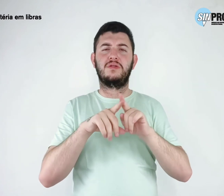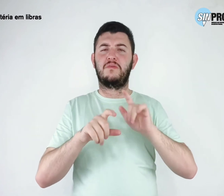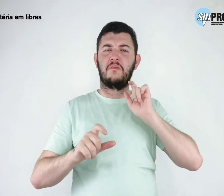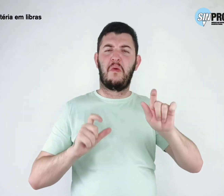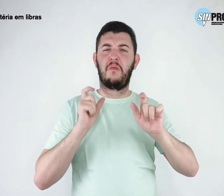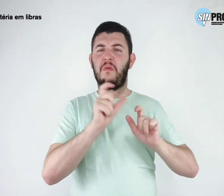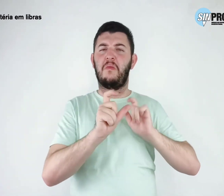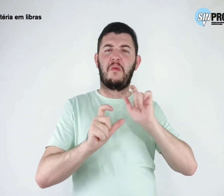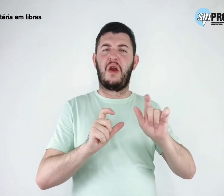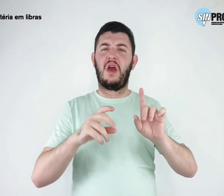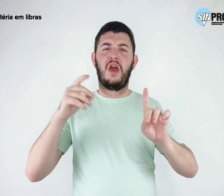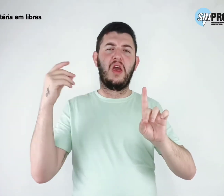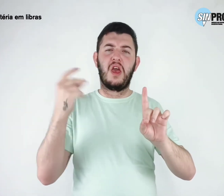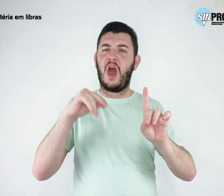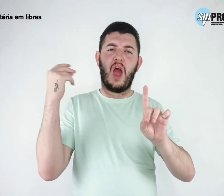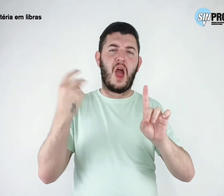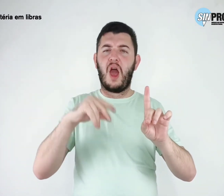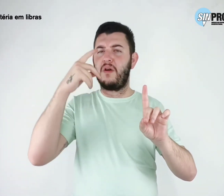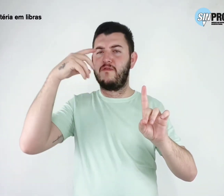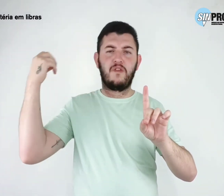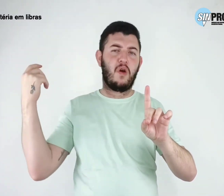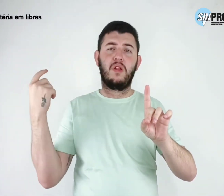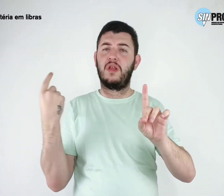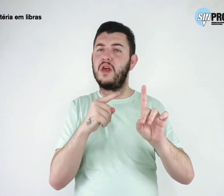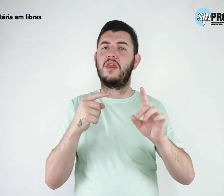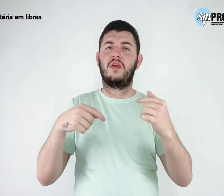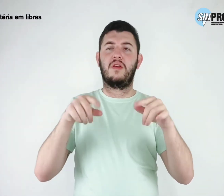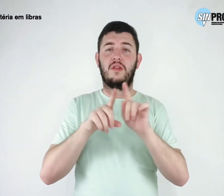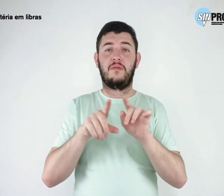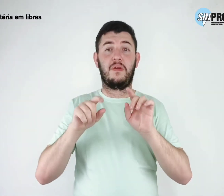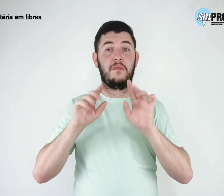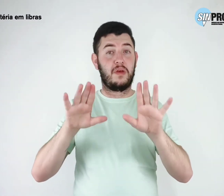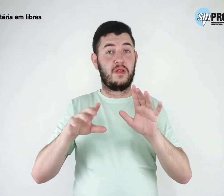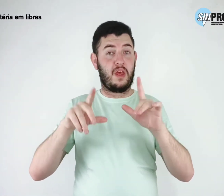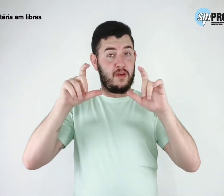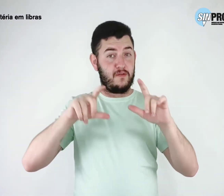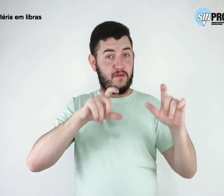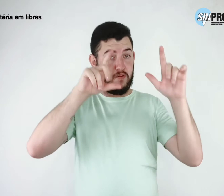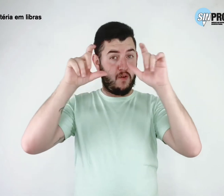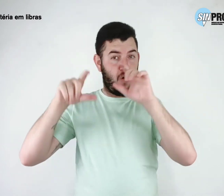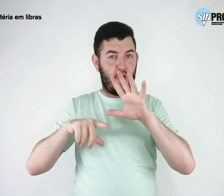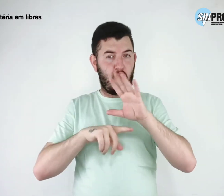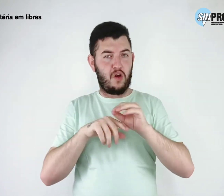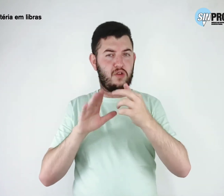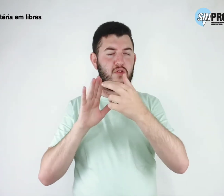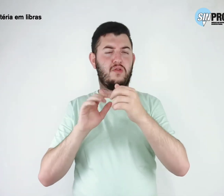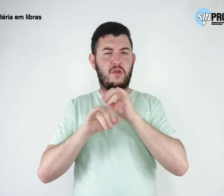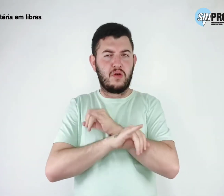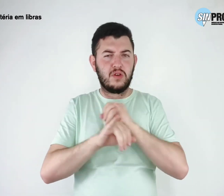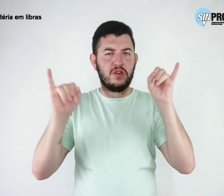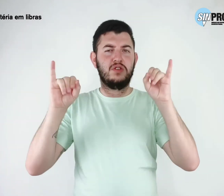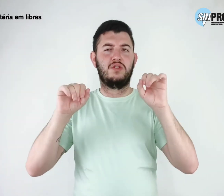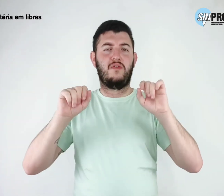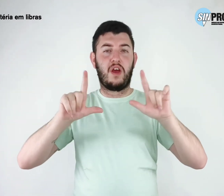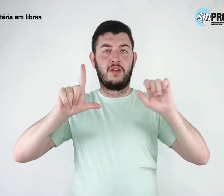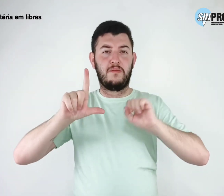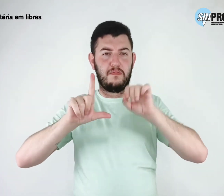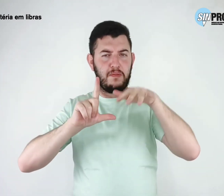As imagens dos alegados rituais satânicos que estão sendo divulgadas pela mídia